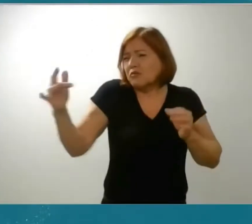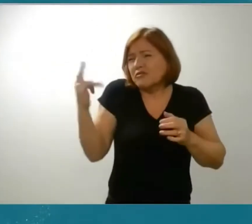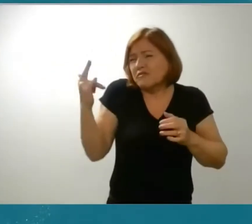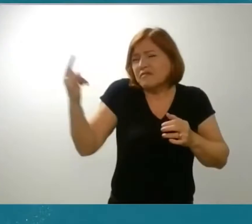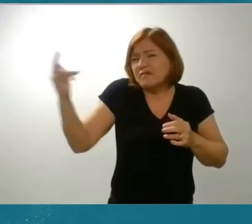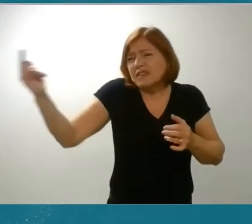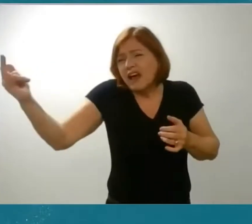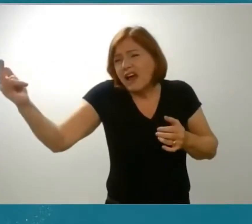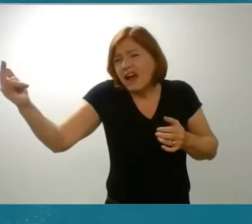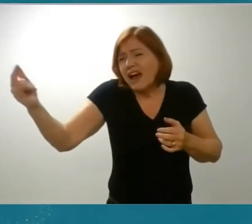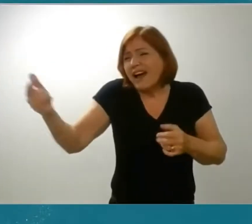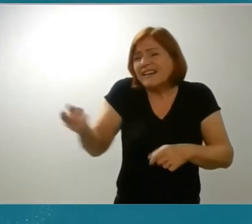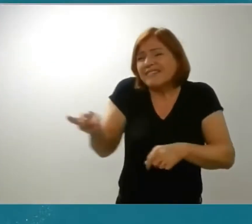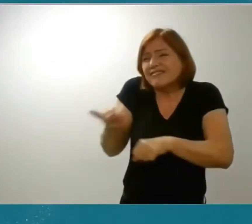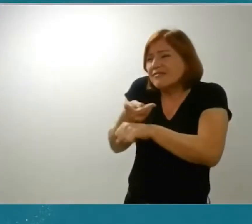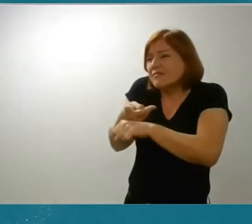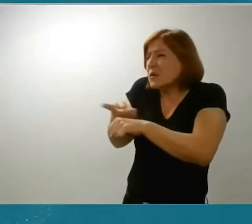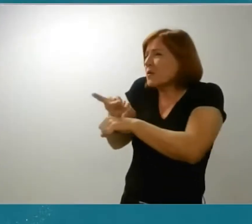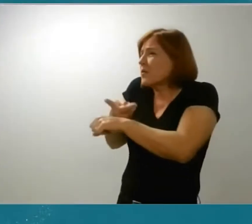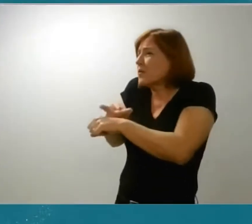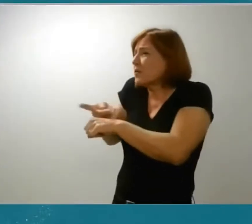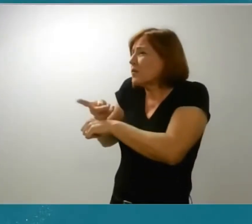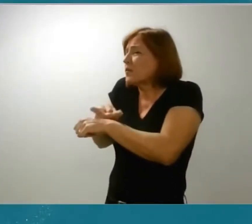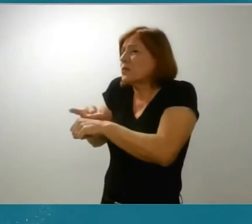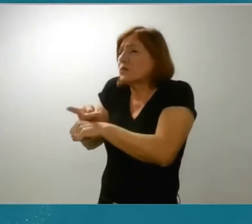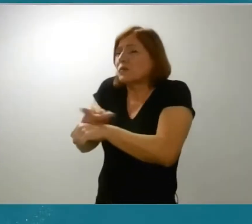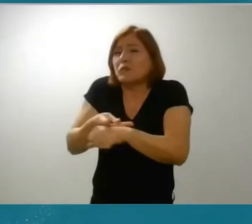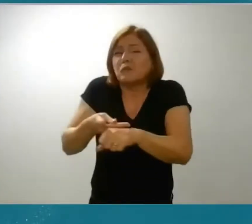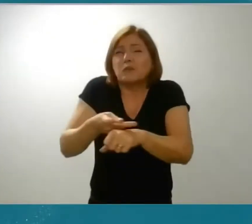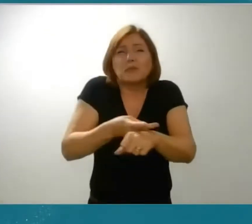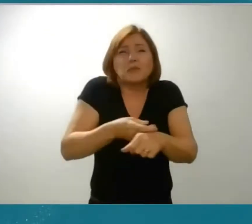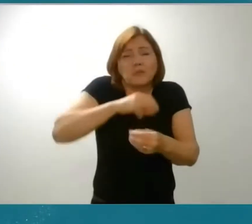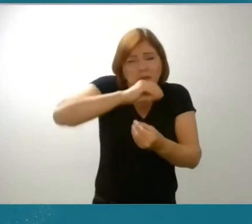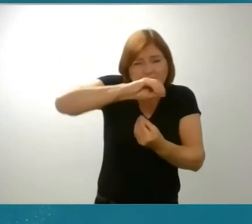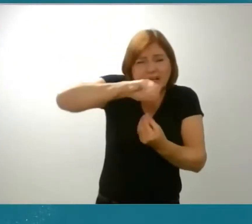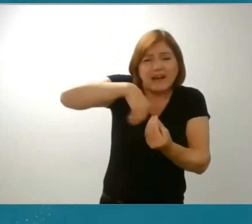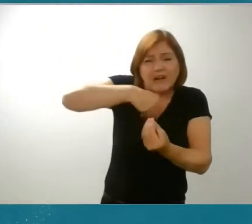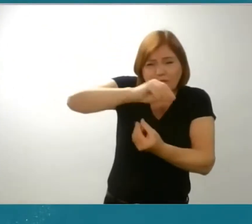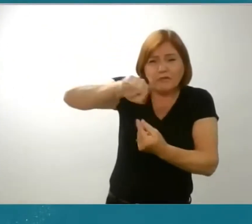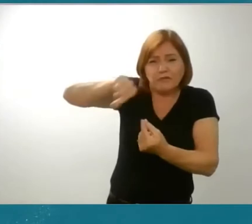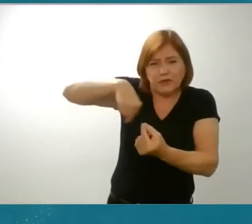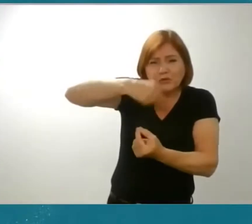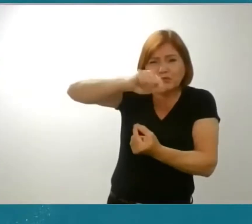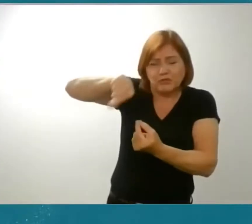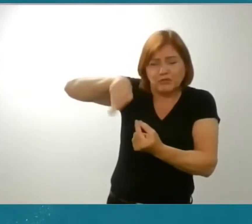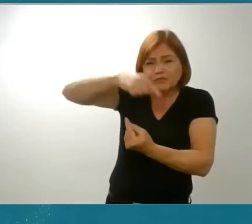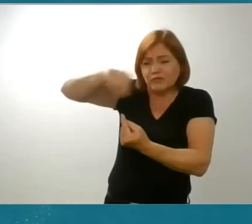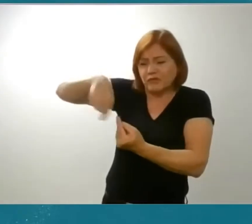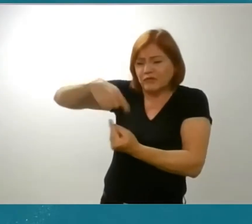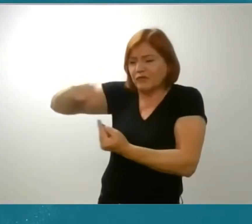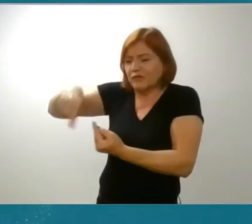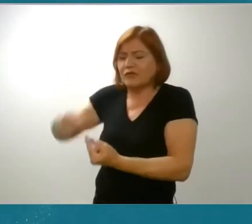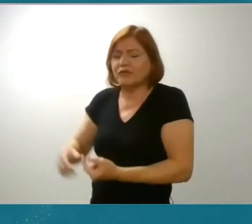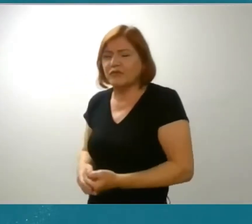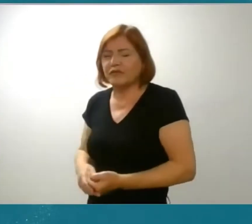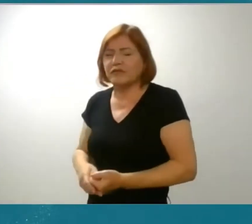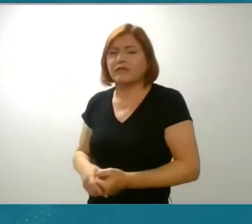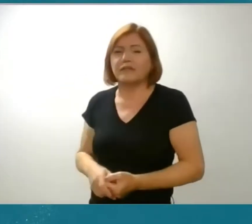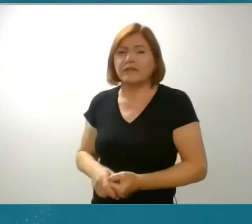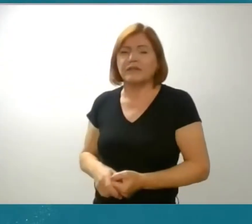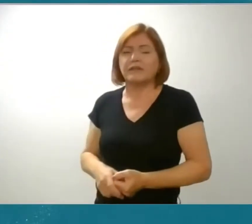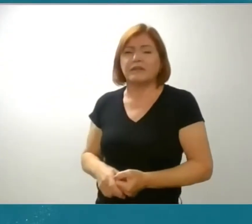tinha supermercados, não tinha mercado da esquina, não tinha, ia para longe para buscar coisas para o lar. Né? Antes